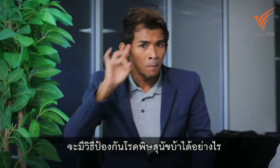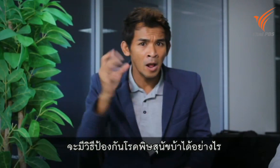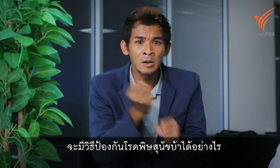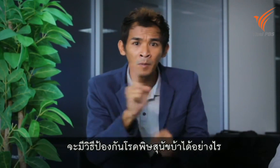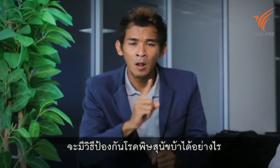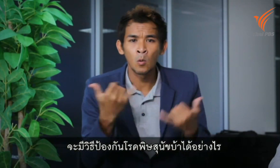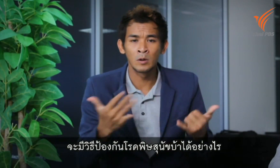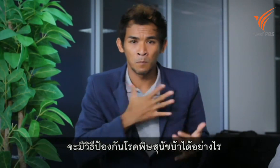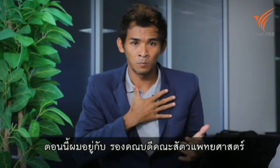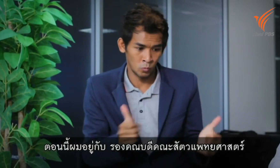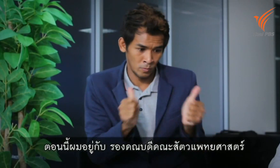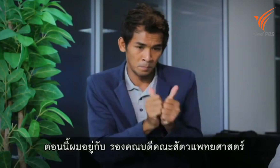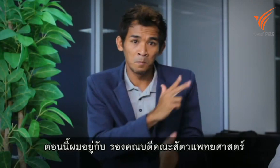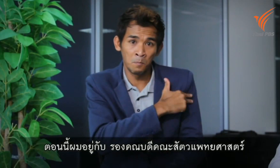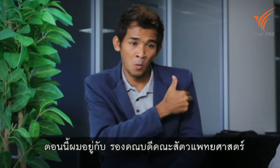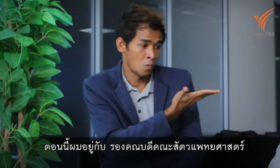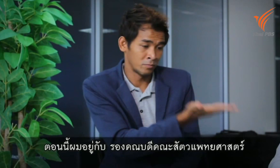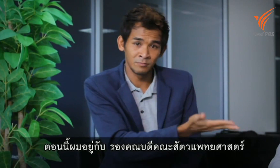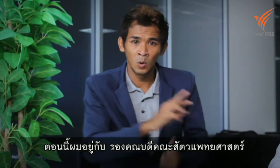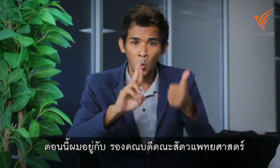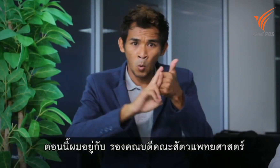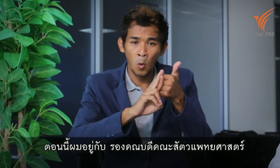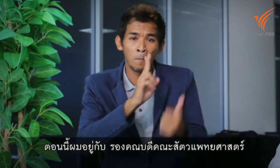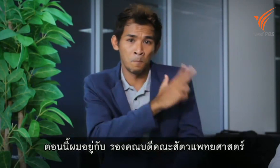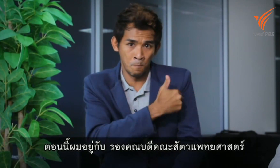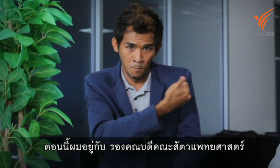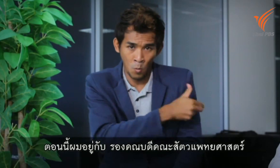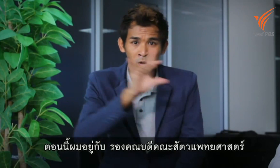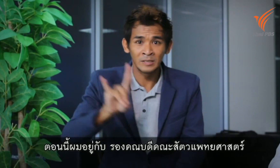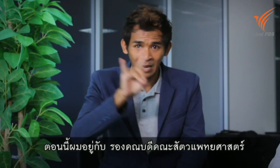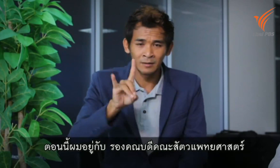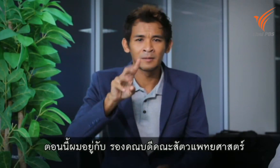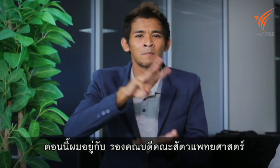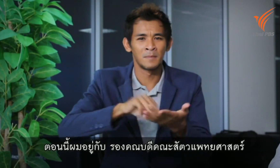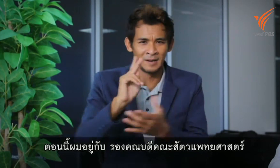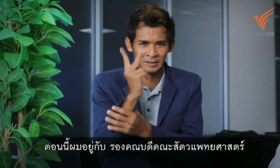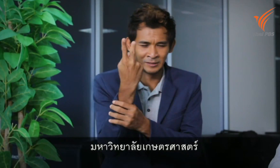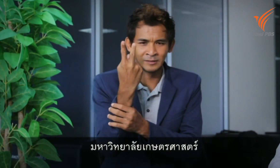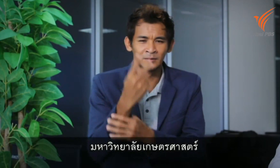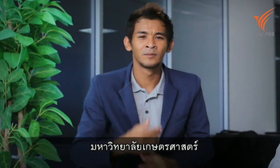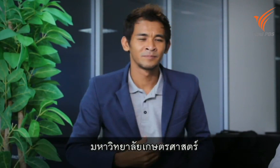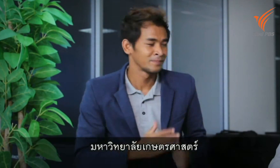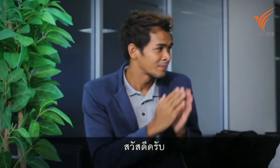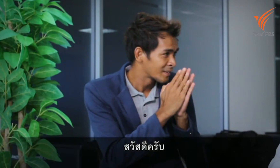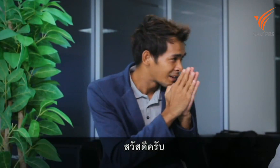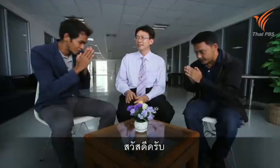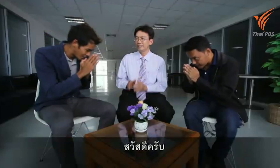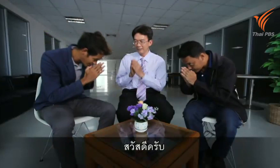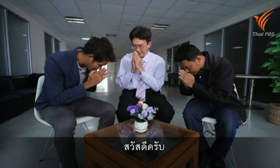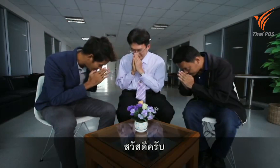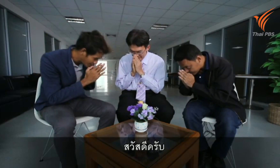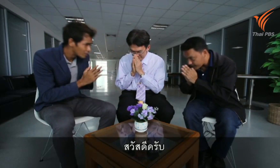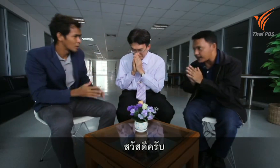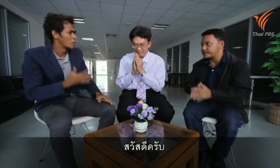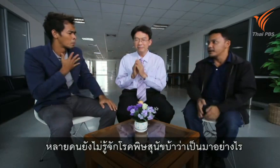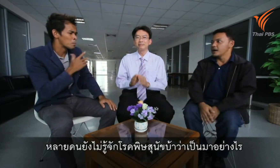การป้องกันโรคพิษสุนัขบ้าอย่างไรตอนนี้ผมอยู่กับรองคณบดีคณะสัตวแพทยศาสตร์มหาวิทยาลัยเกษตรศาสตร์สวัสดีครับ สวั